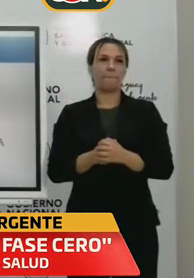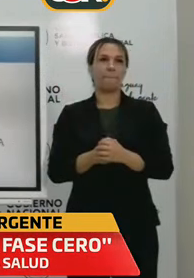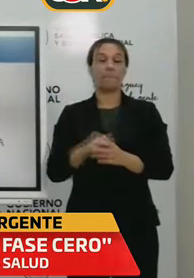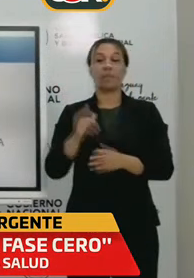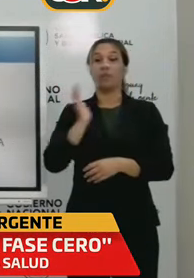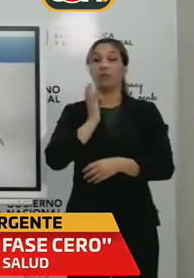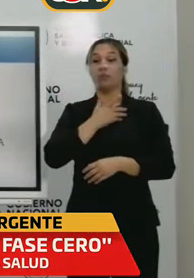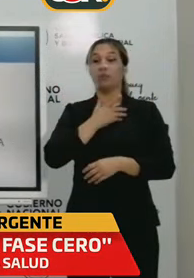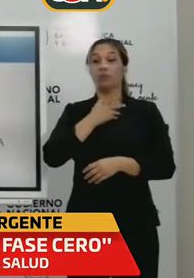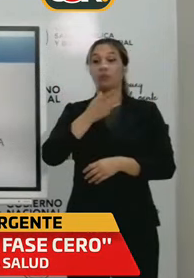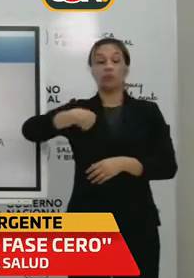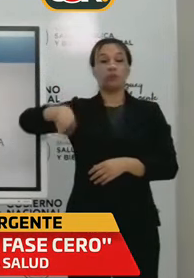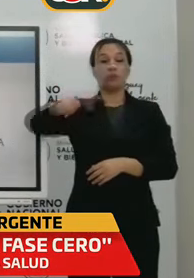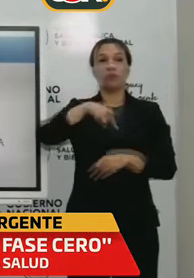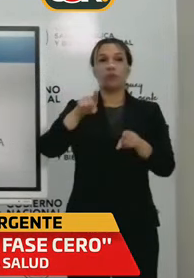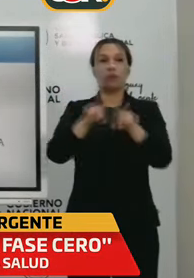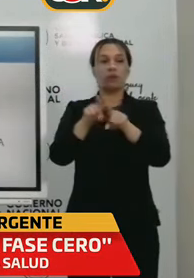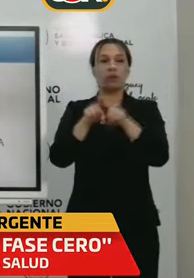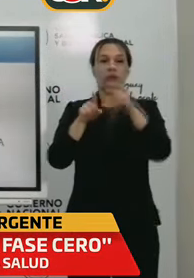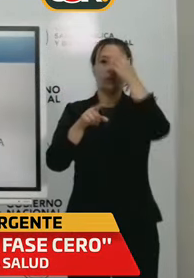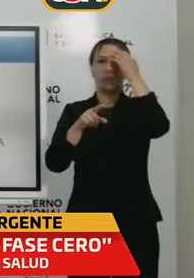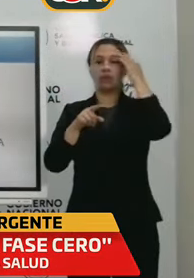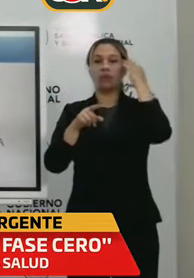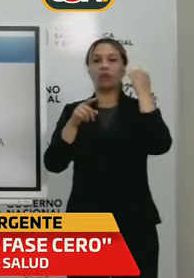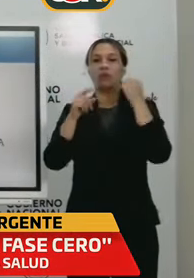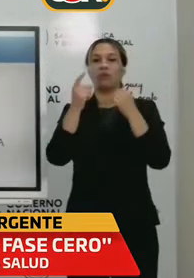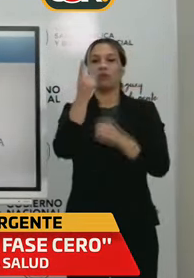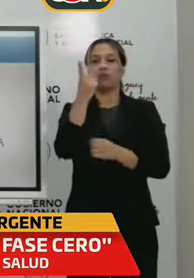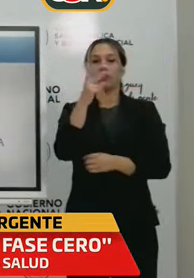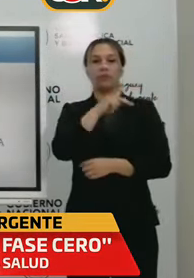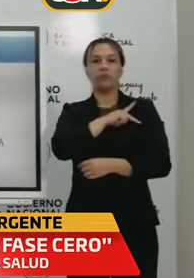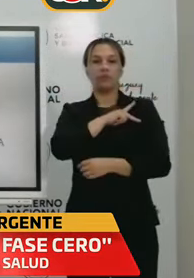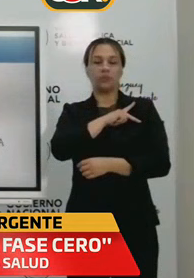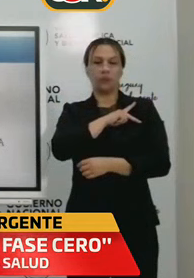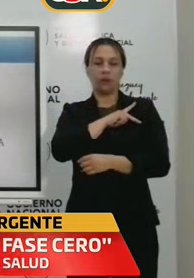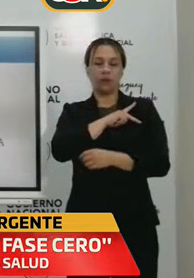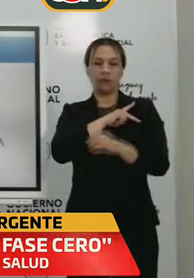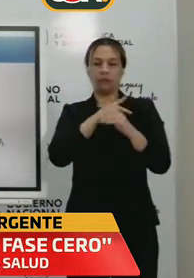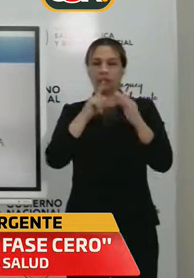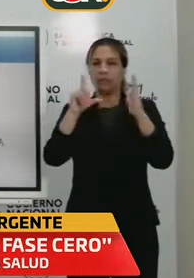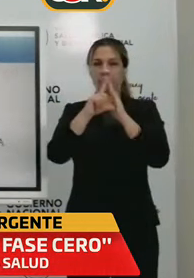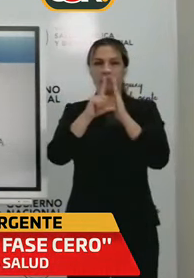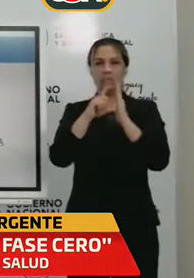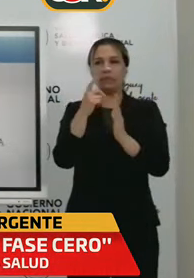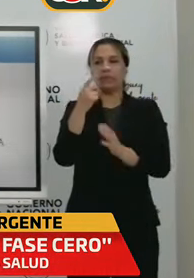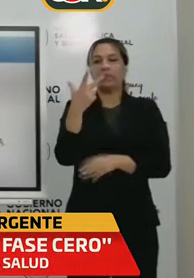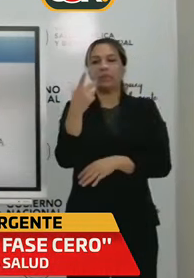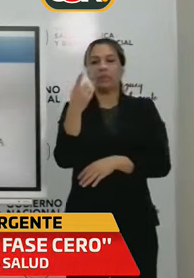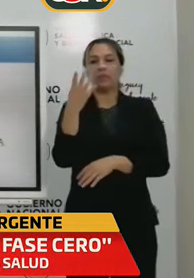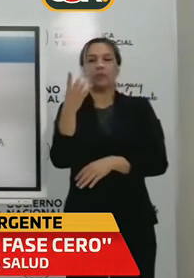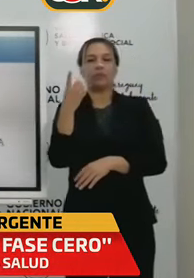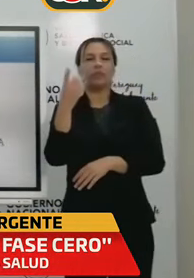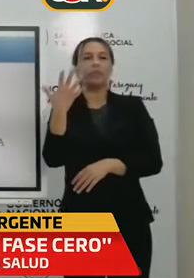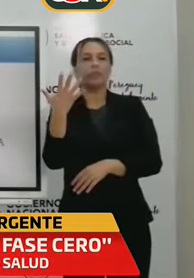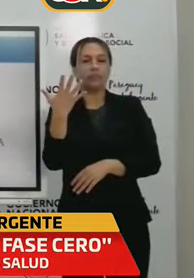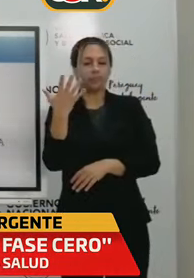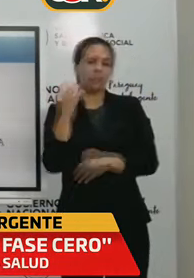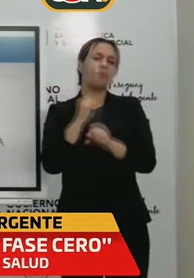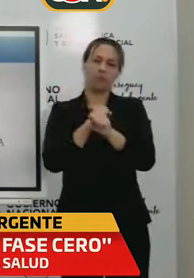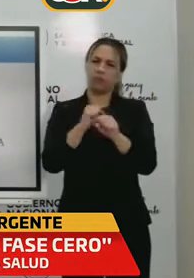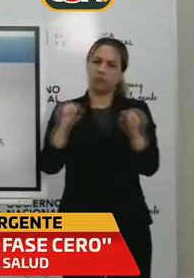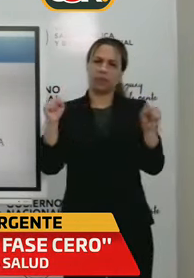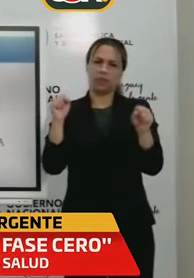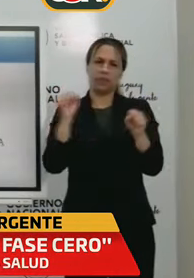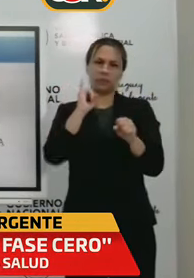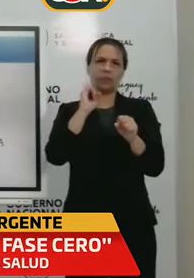Vamos a repartirnos, la idea es repartirnos, no superar las 12 personas. ¿Se puede ser 13, se puede ser 14, se puede ser 15? Claro que sí, esto no es un